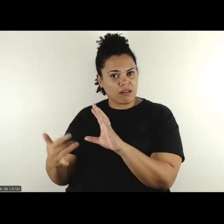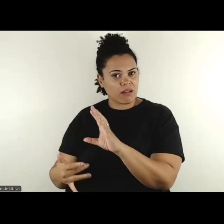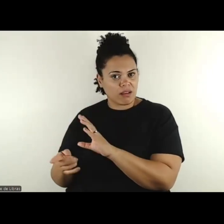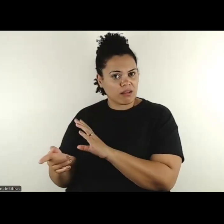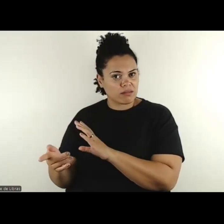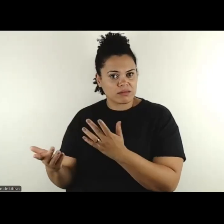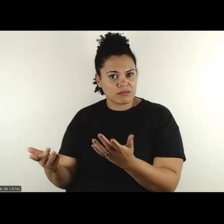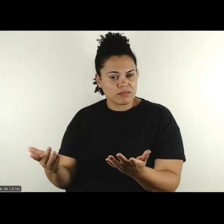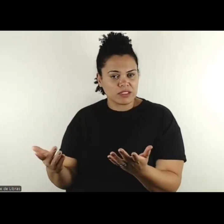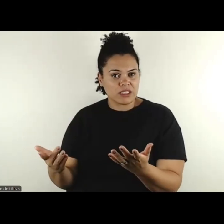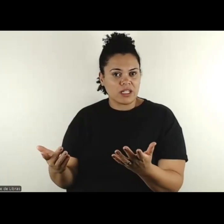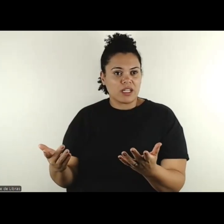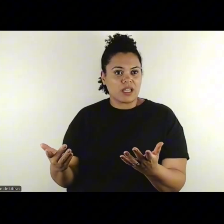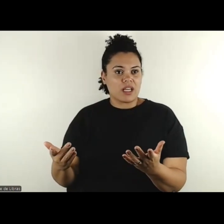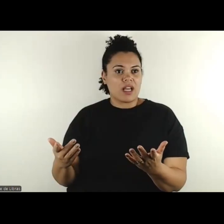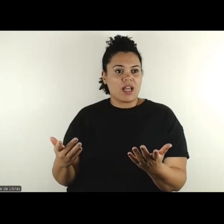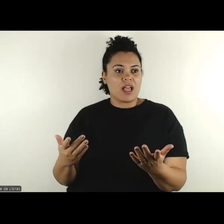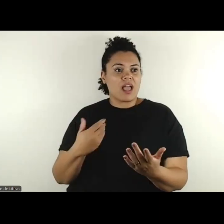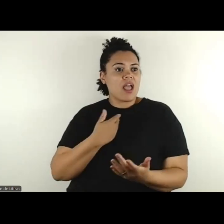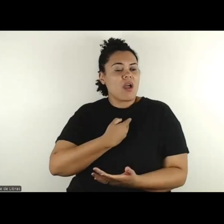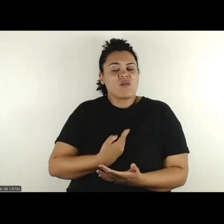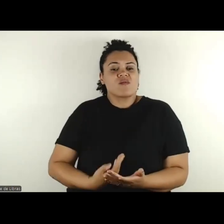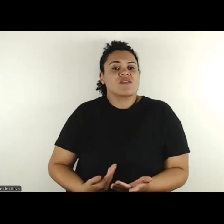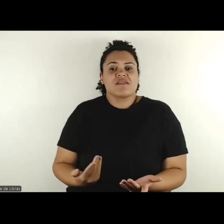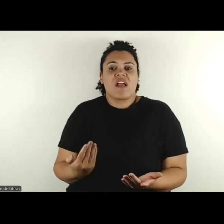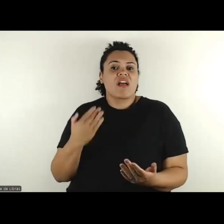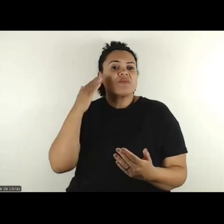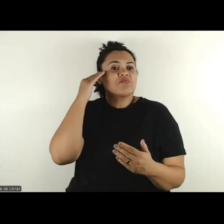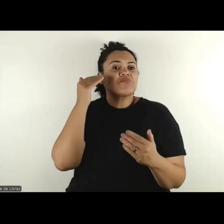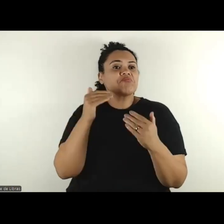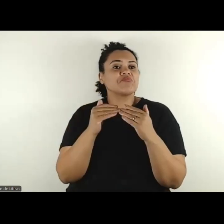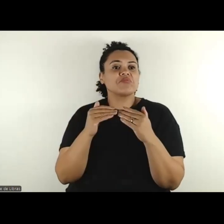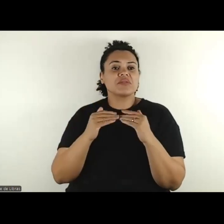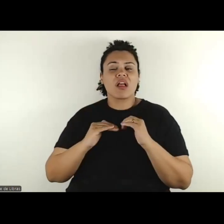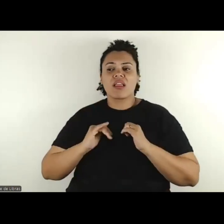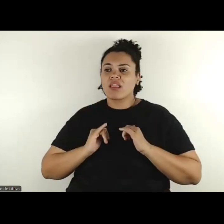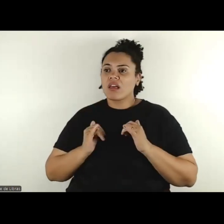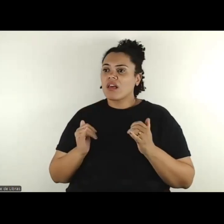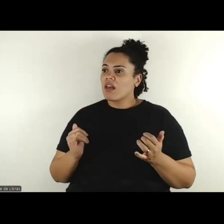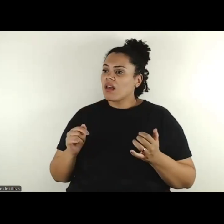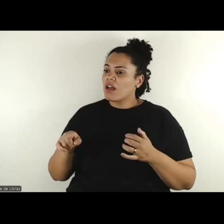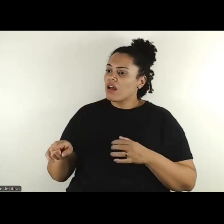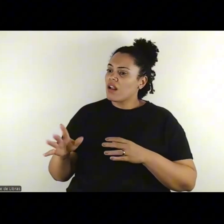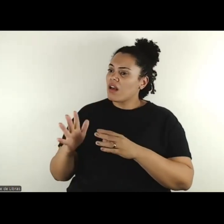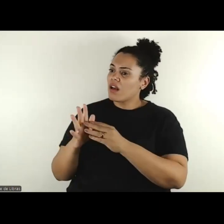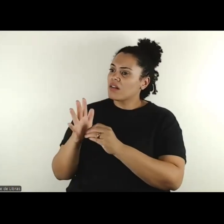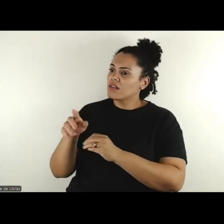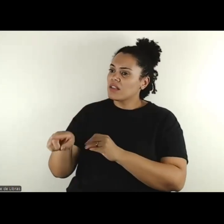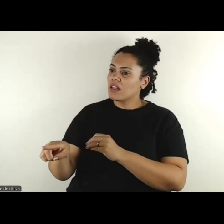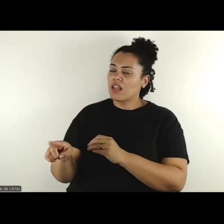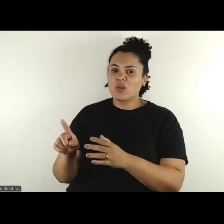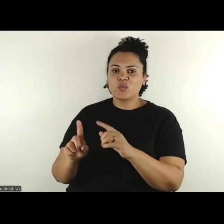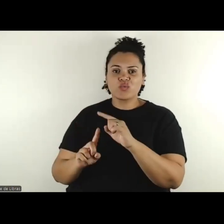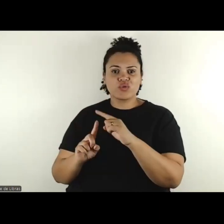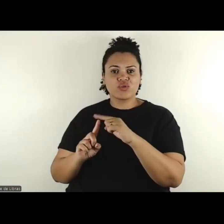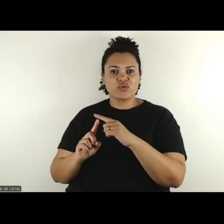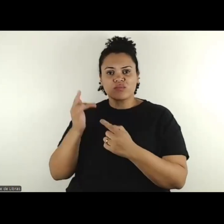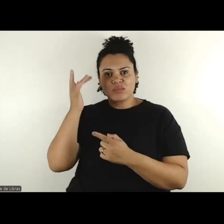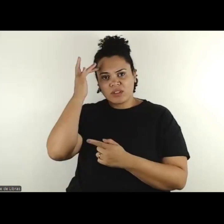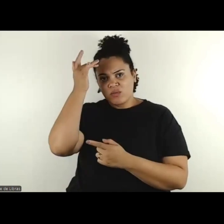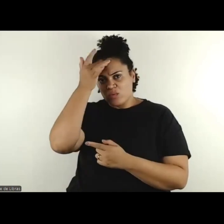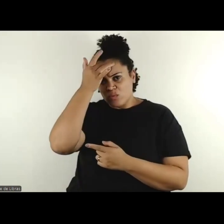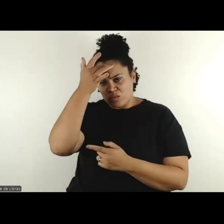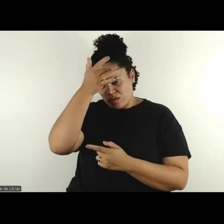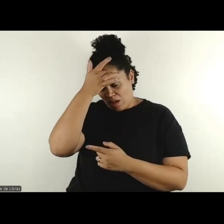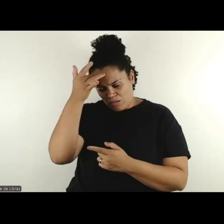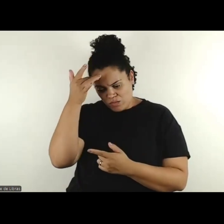é a conivência do Estado brasileiro com esse modelo de atenção à saúde mental, e em especial aí